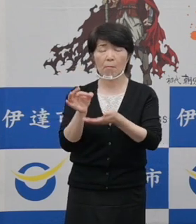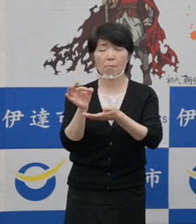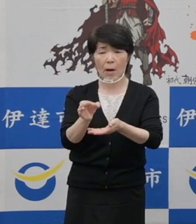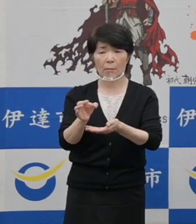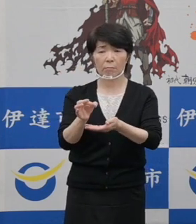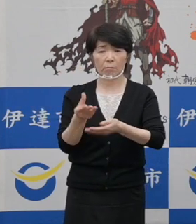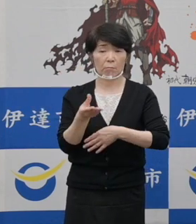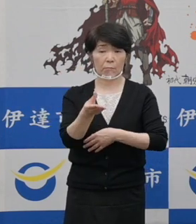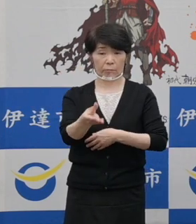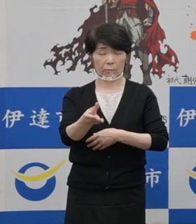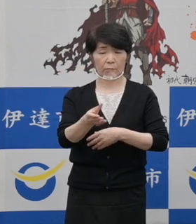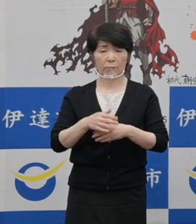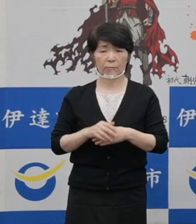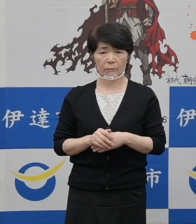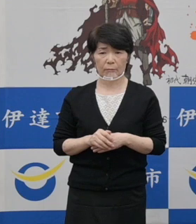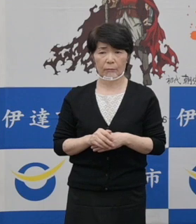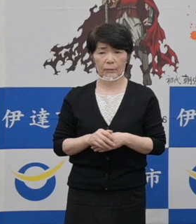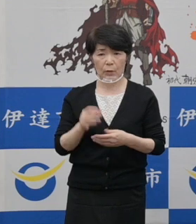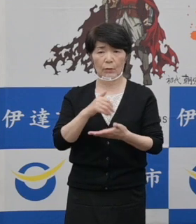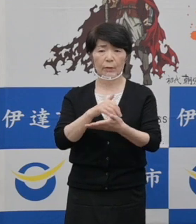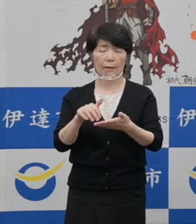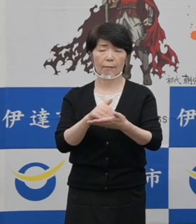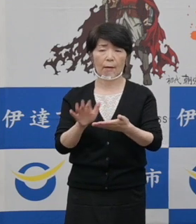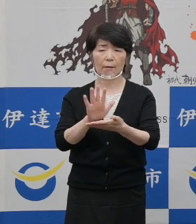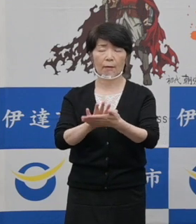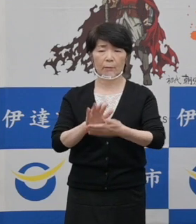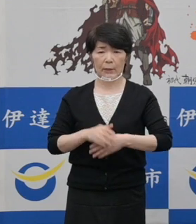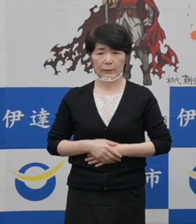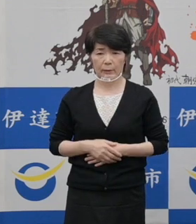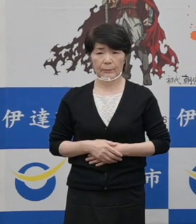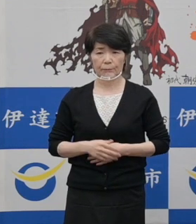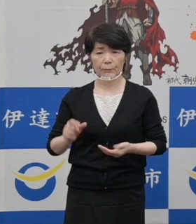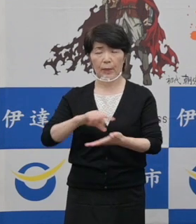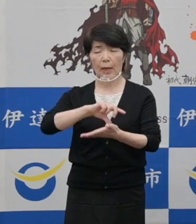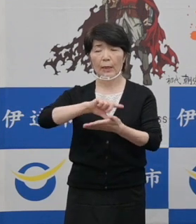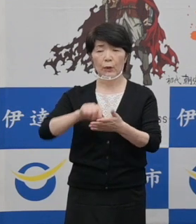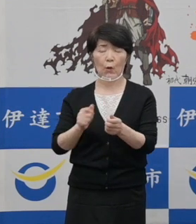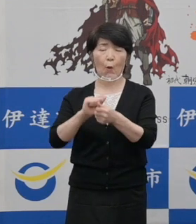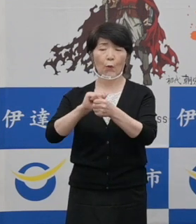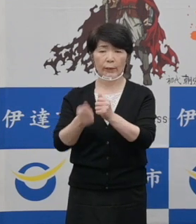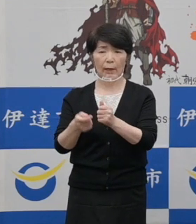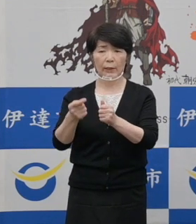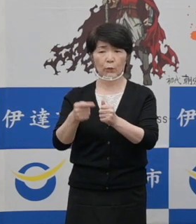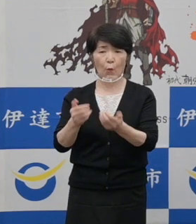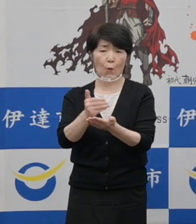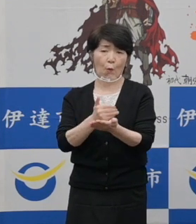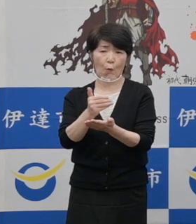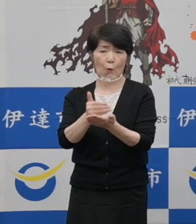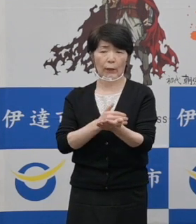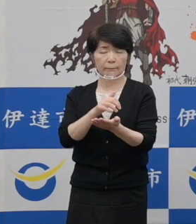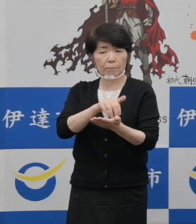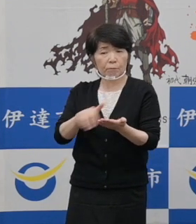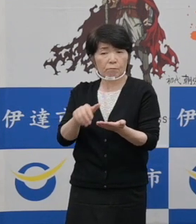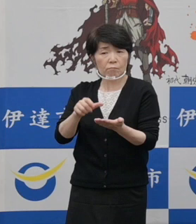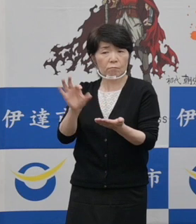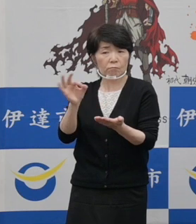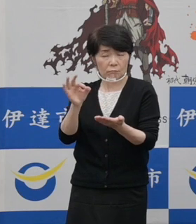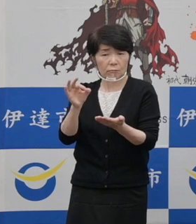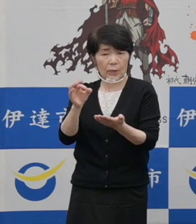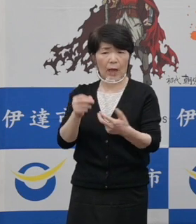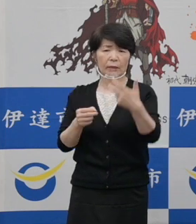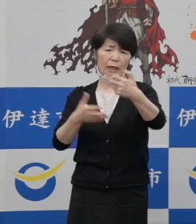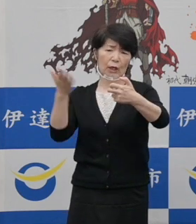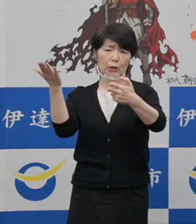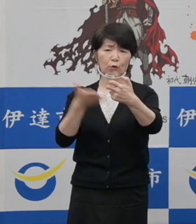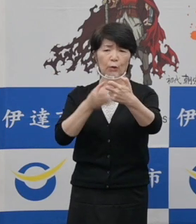127億9000万円となっております。地方債残高のうち約 70% は交付税